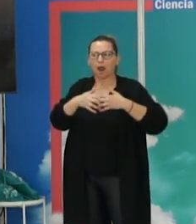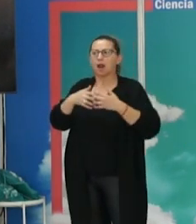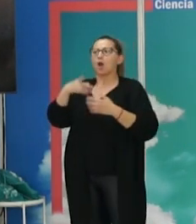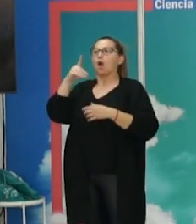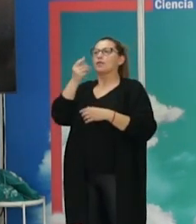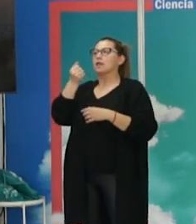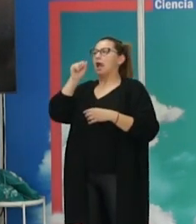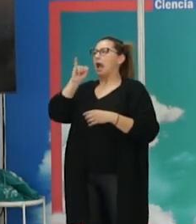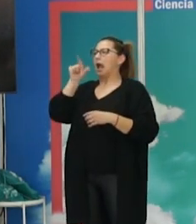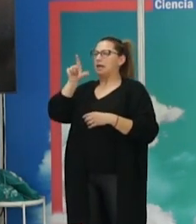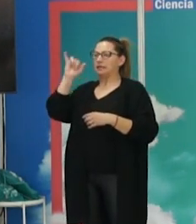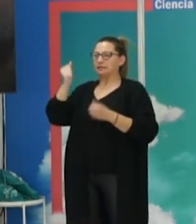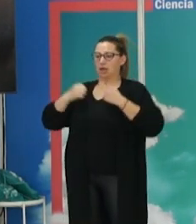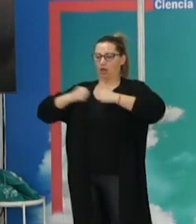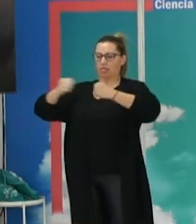los desfibriladores,